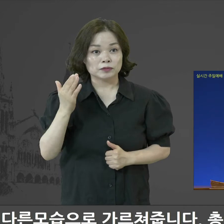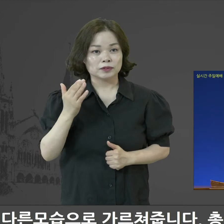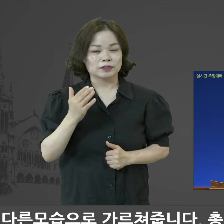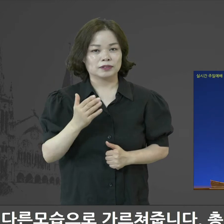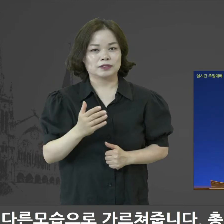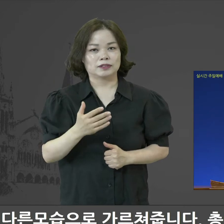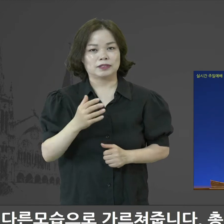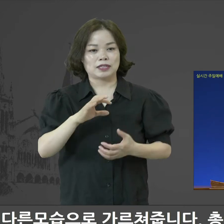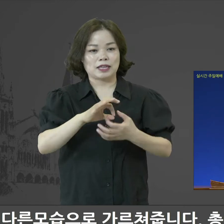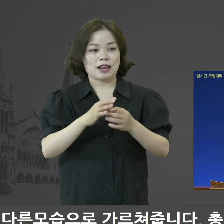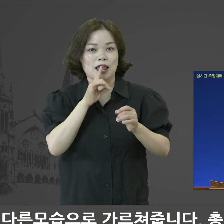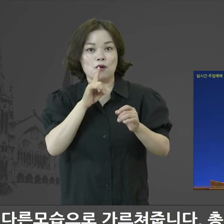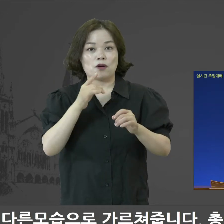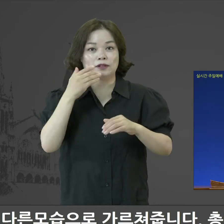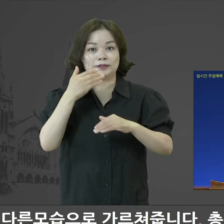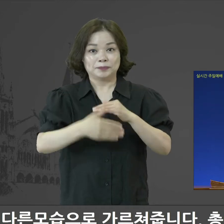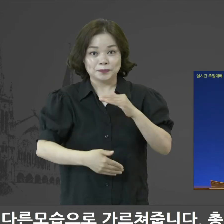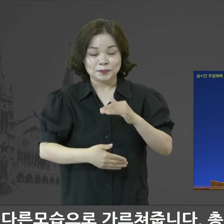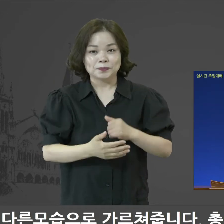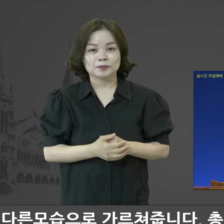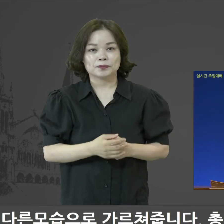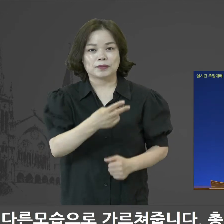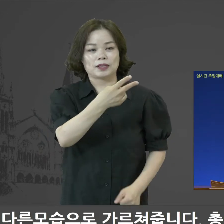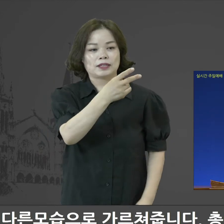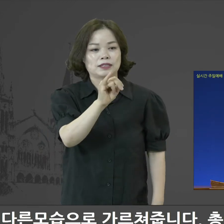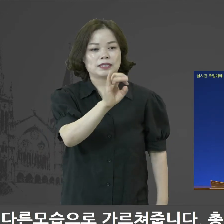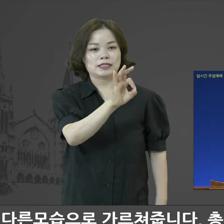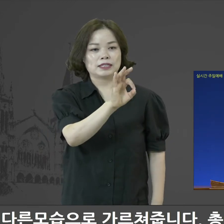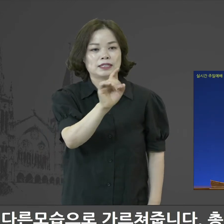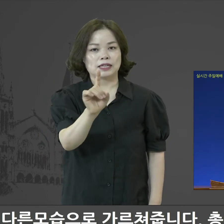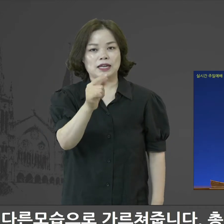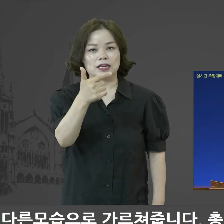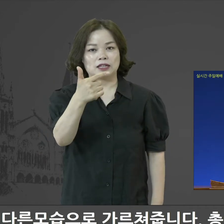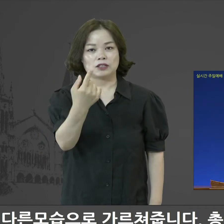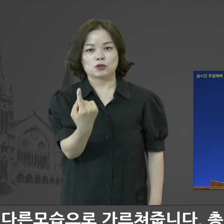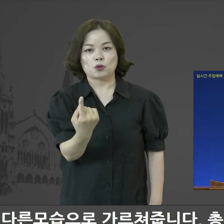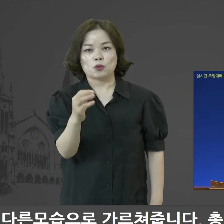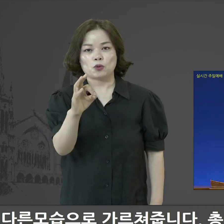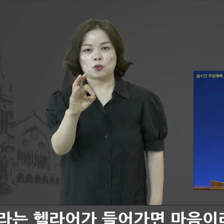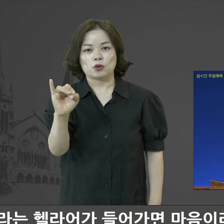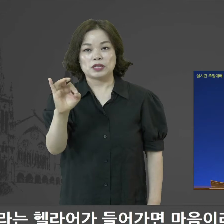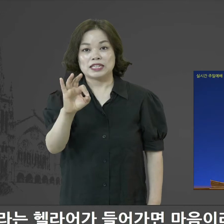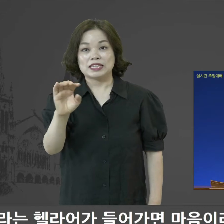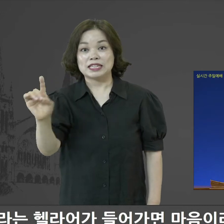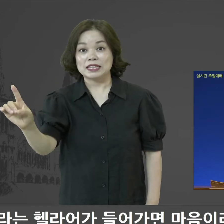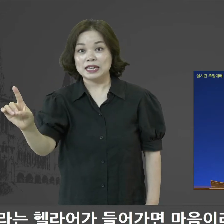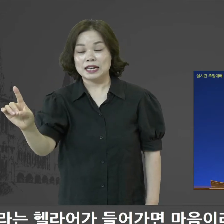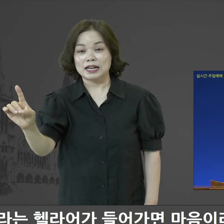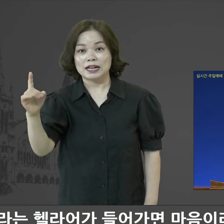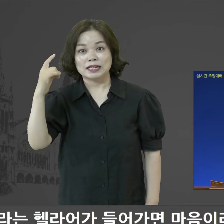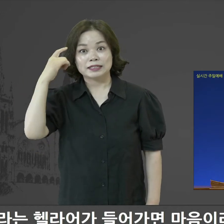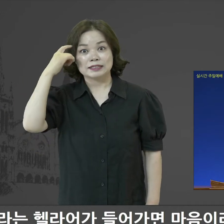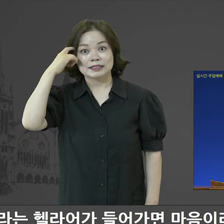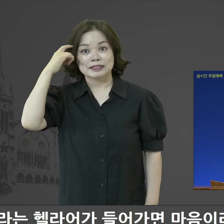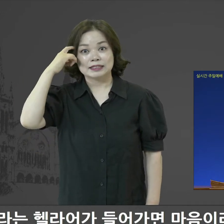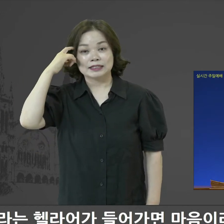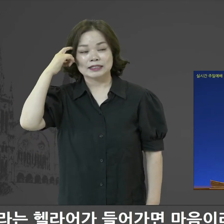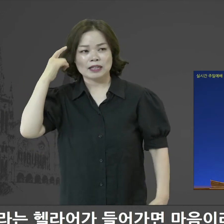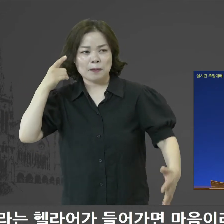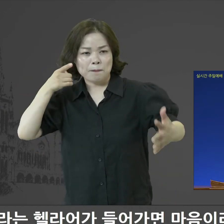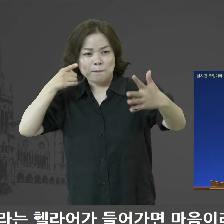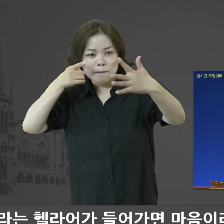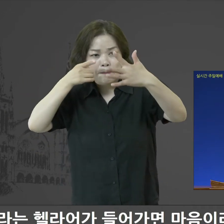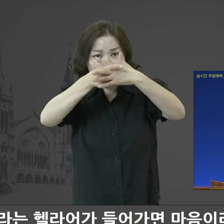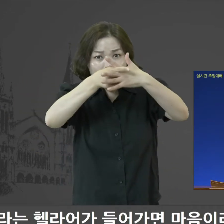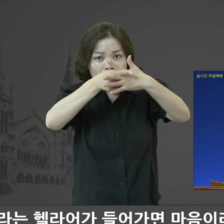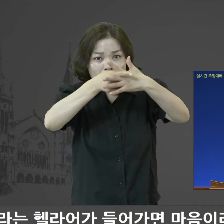어원이 연결되어 있는 것인데, 디아노이아 이 말은 생각을 마음을